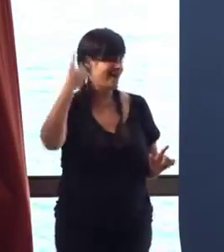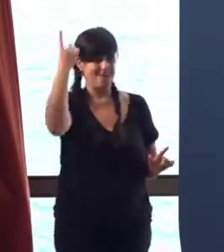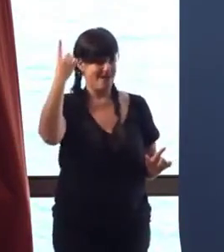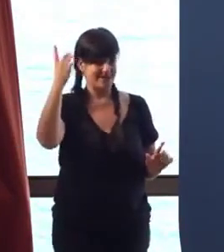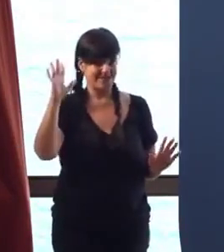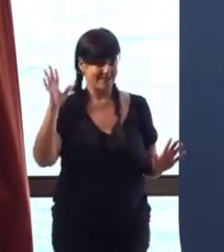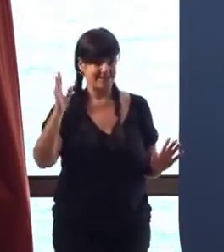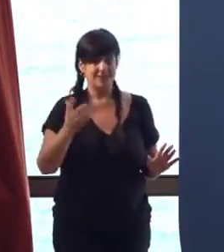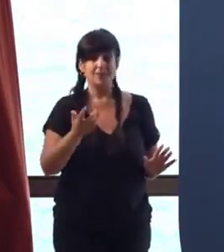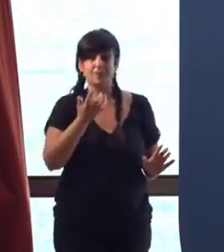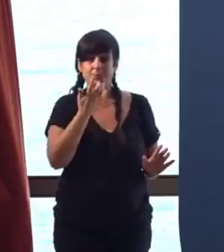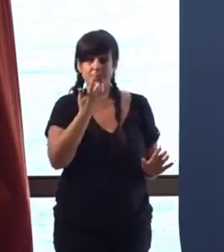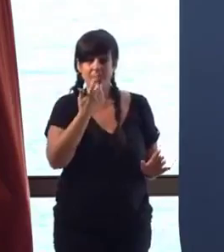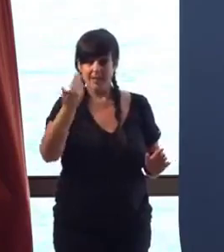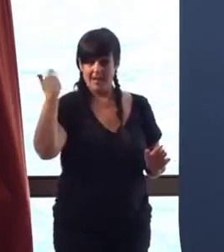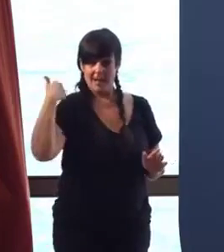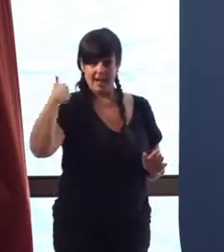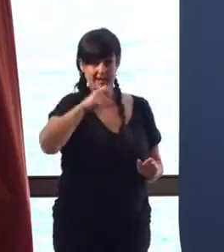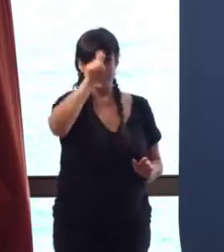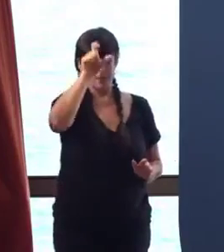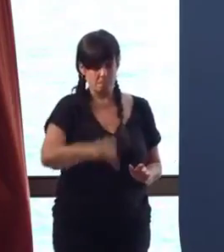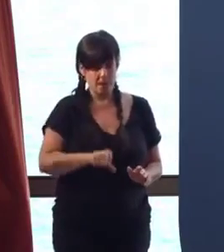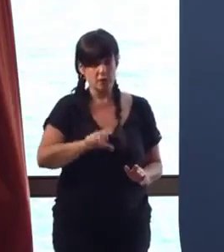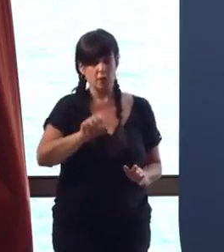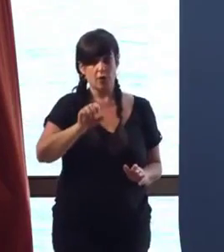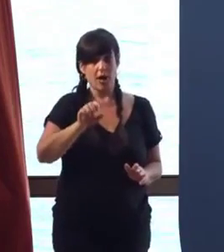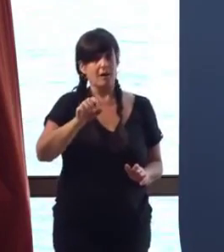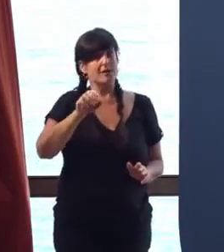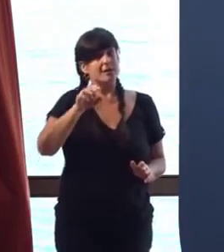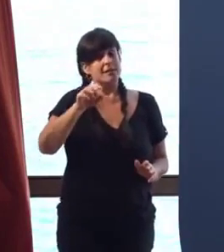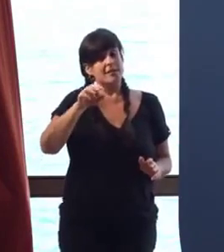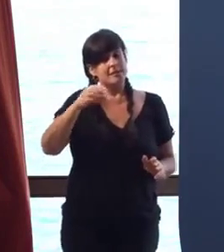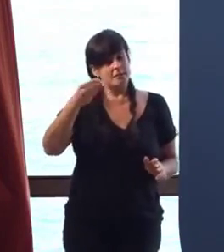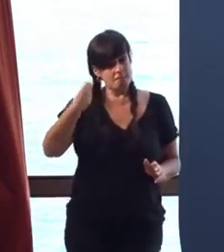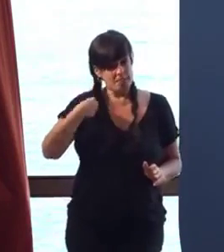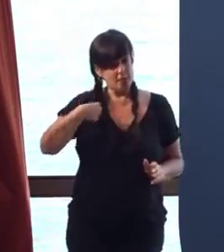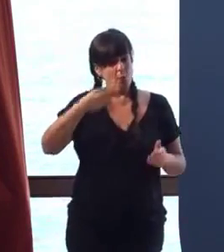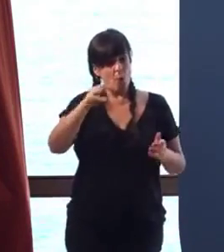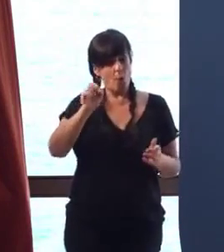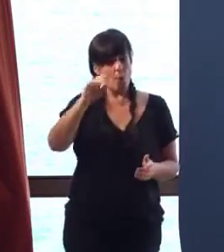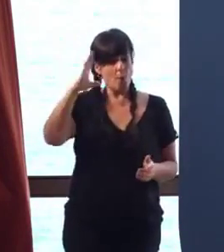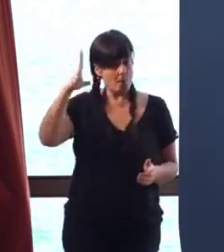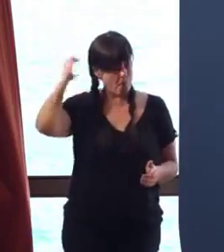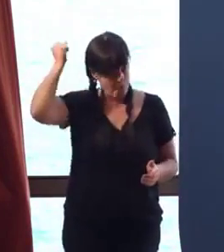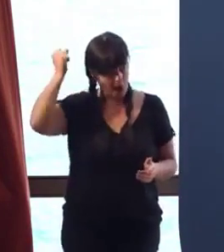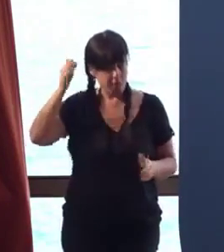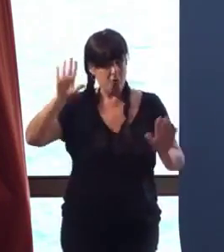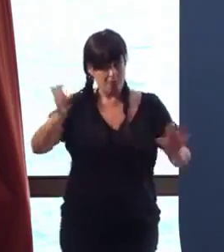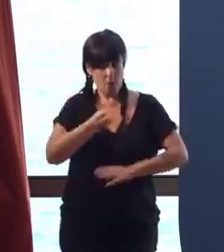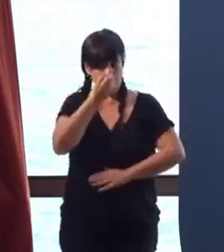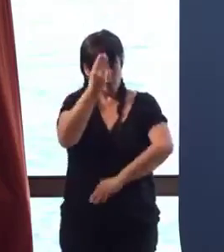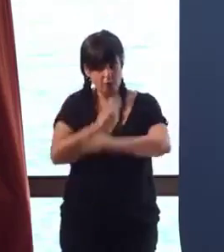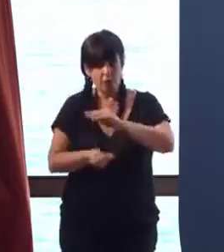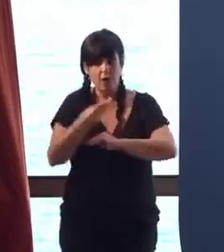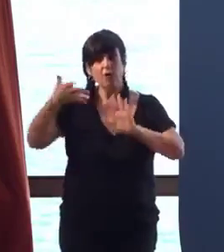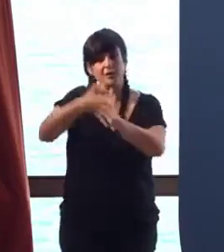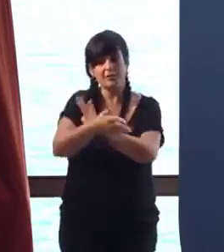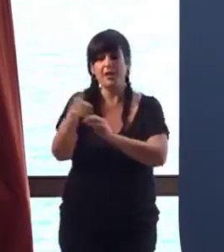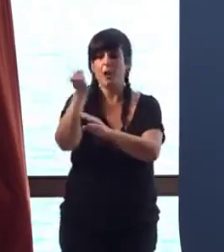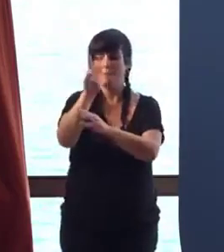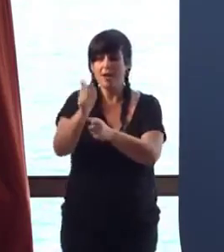gente. Algo que dijo el fundador de un partido que se llamaba Pablo Iglesias, merecer el odio de los que envenenan al pueblo, será la mayor de